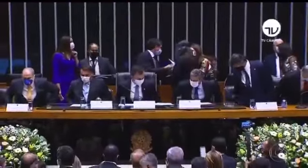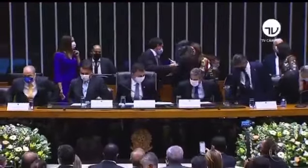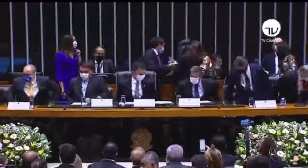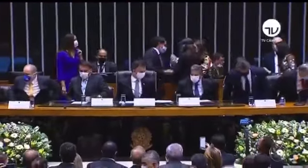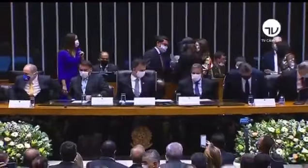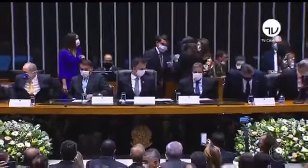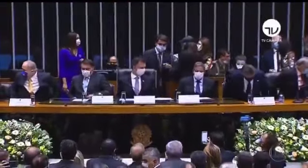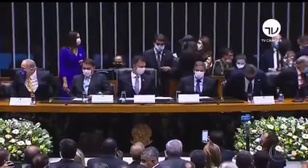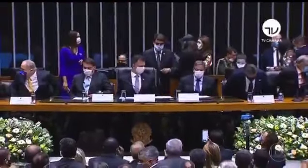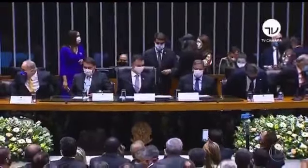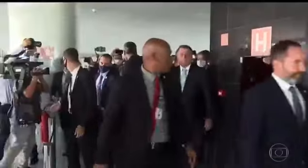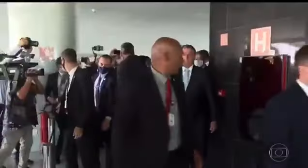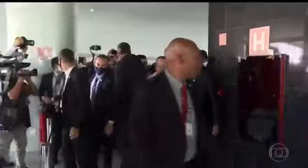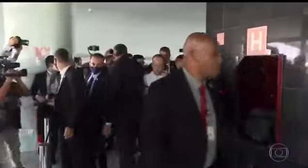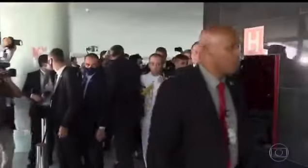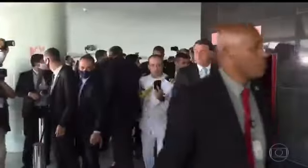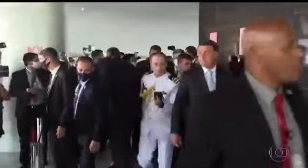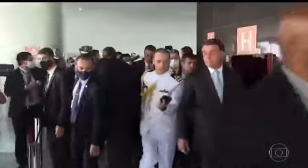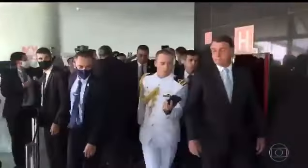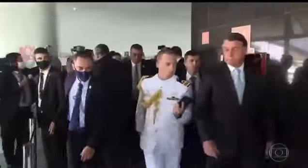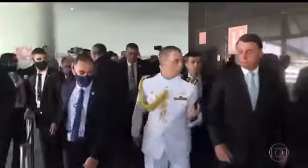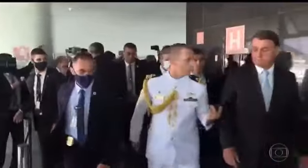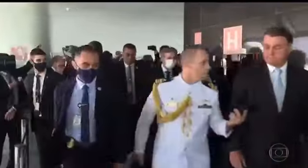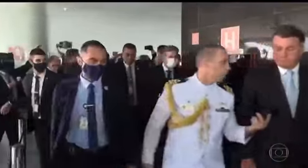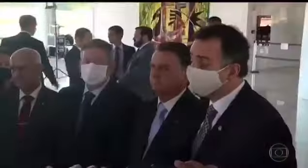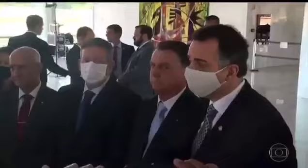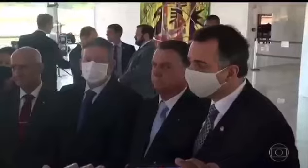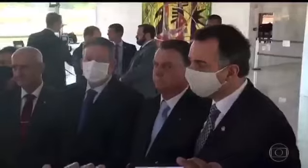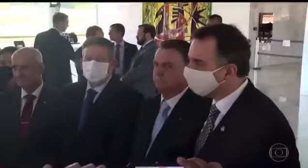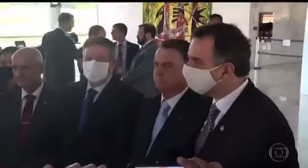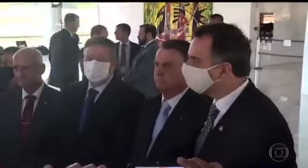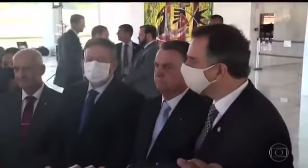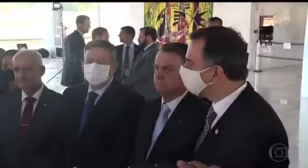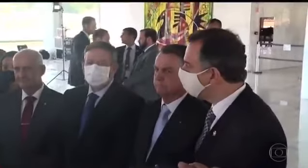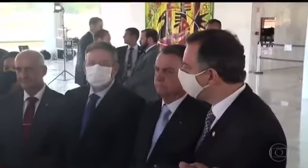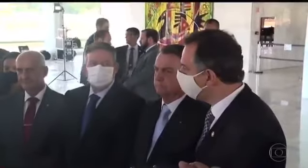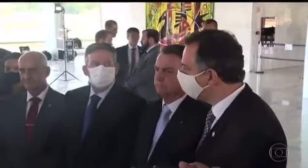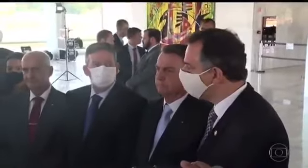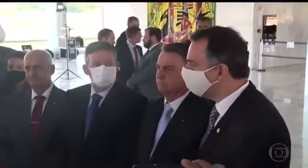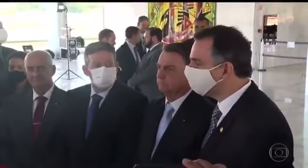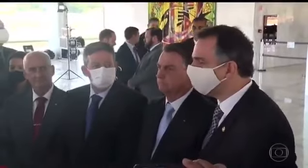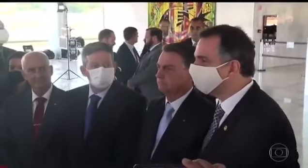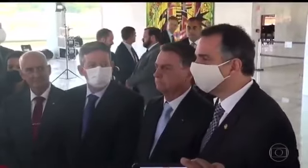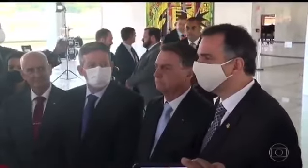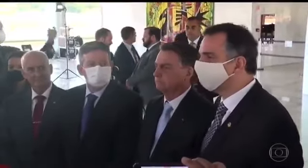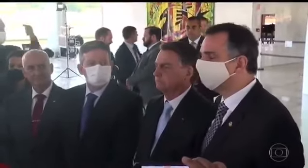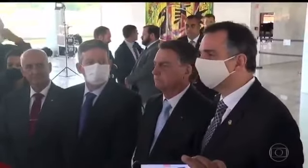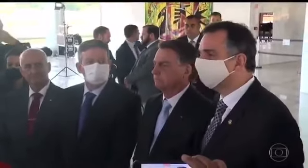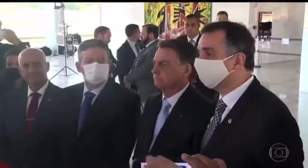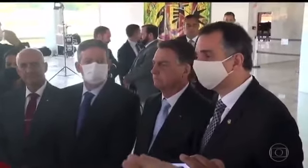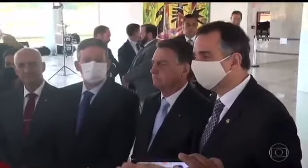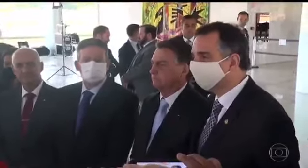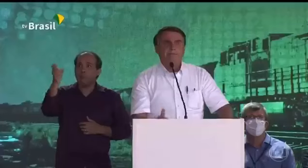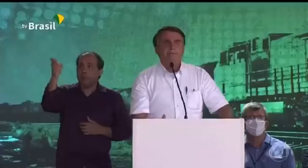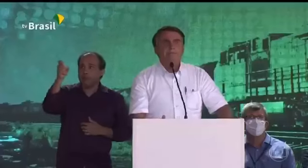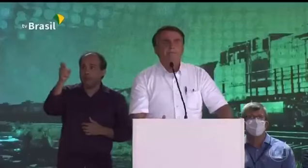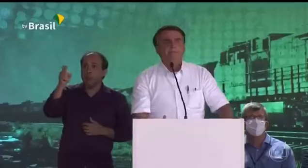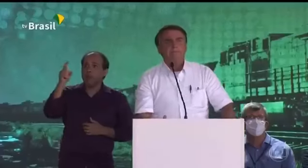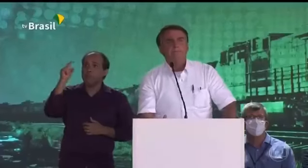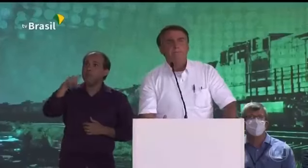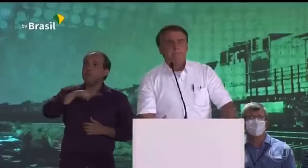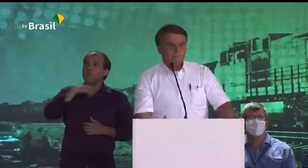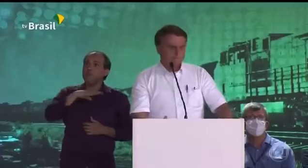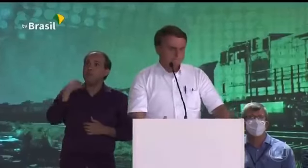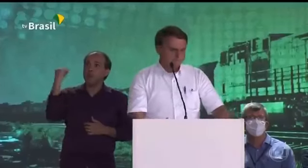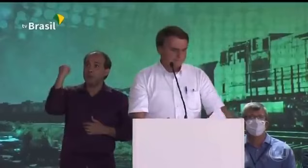Nacional bolsonaro participou de 36 eventos oficiais de acordo com levantamento do G1 em nenhum deles